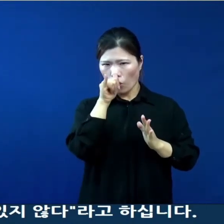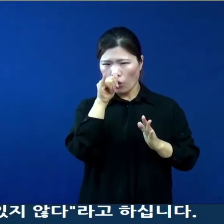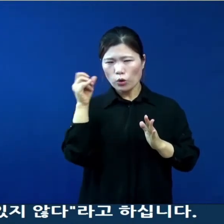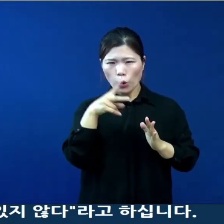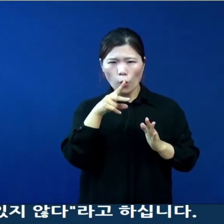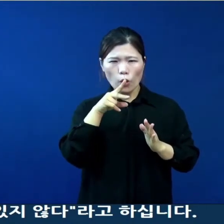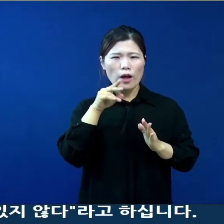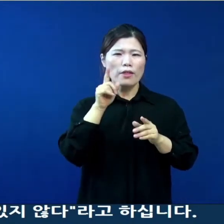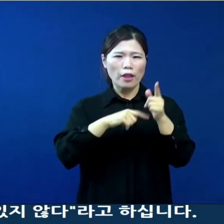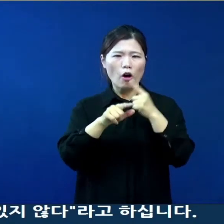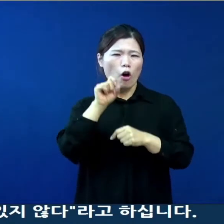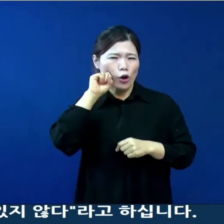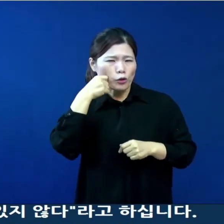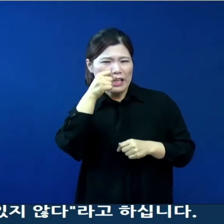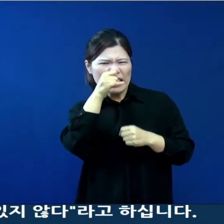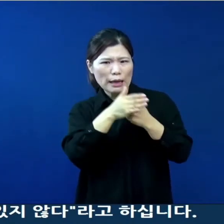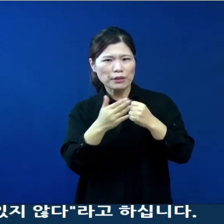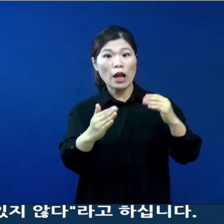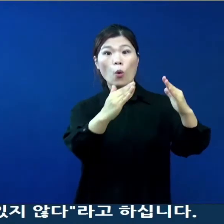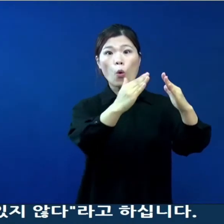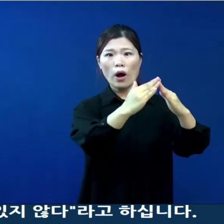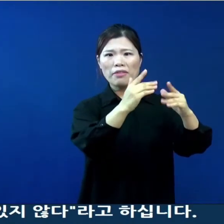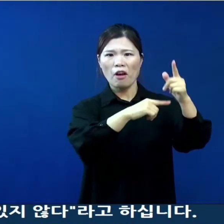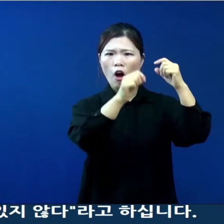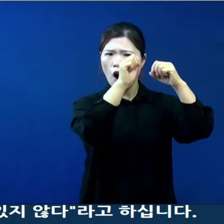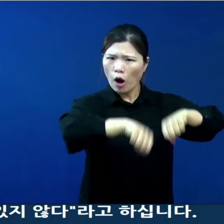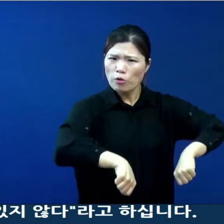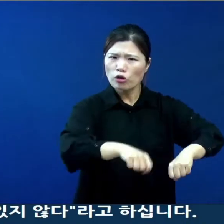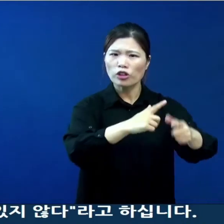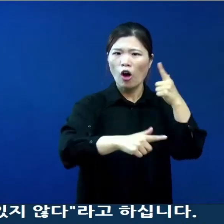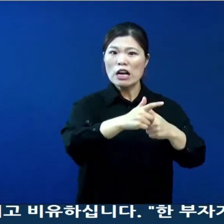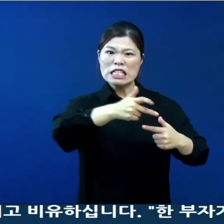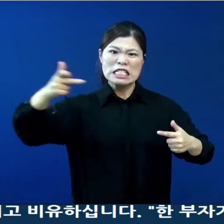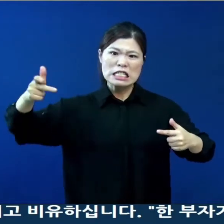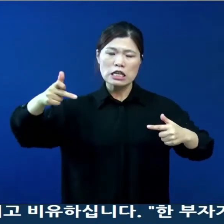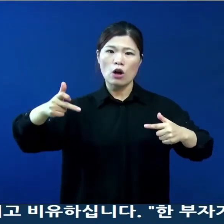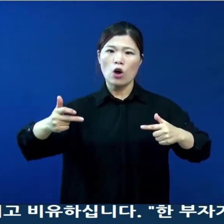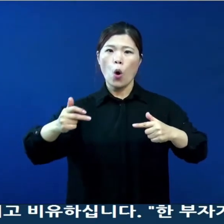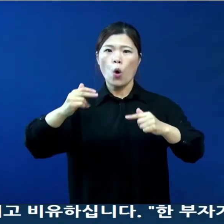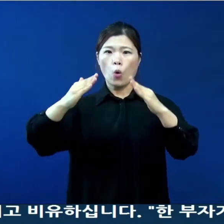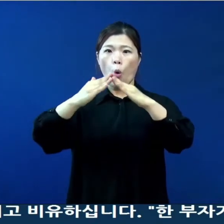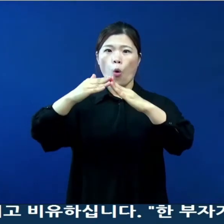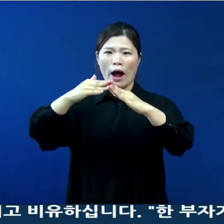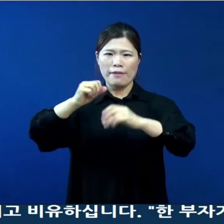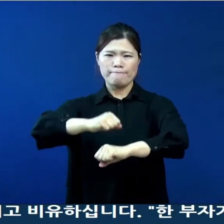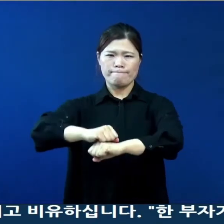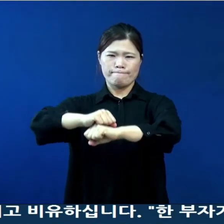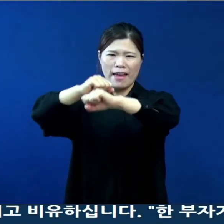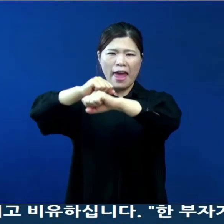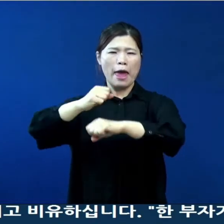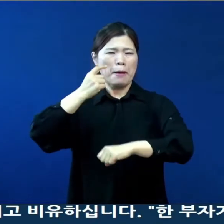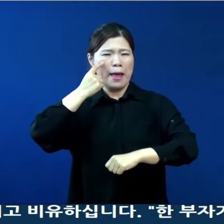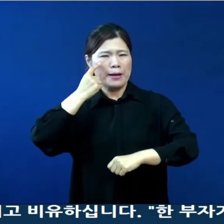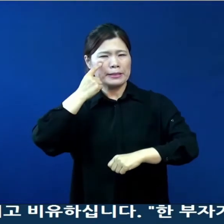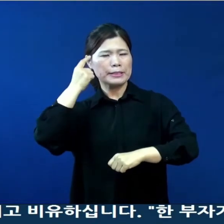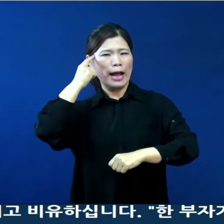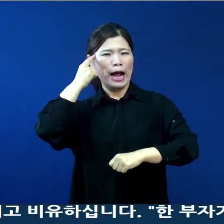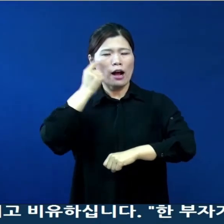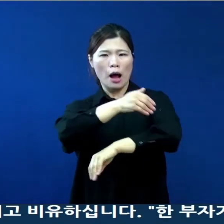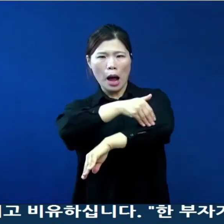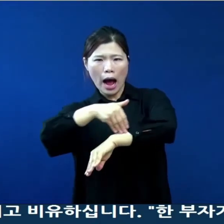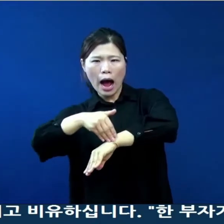수도 있으니까 이 곡간을 허물고 훨씬 더 큰 곡간, 곡식 창고를 지어서 곡식을 보관해야 되겠다.